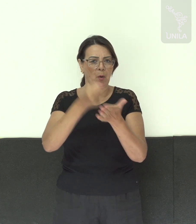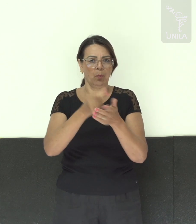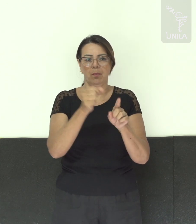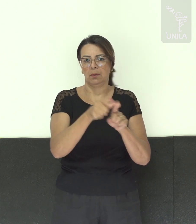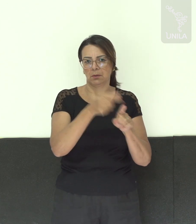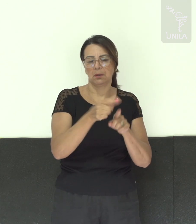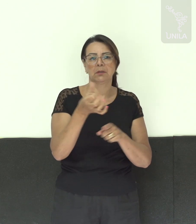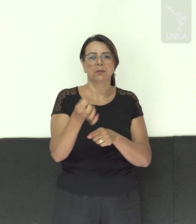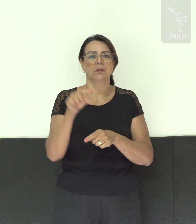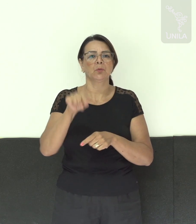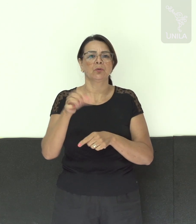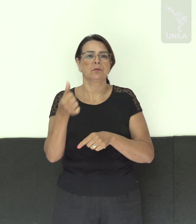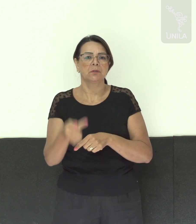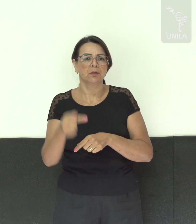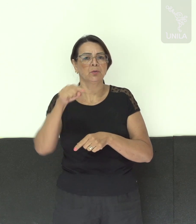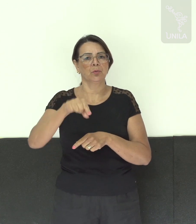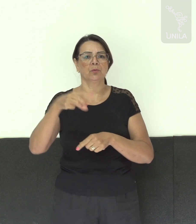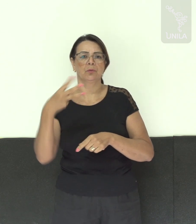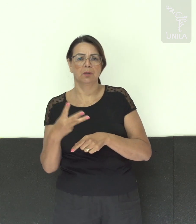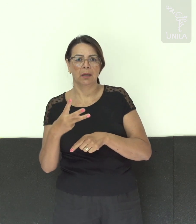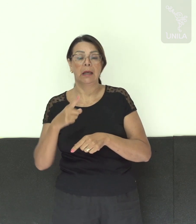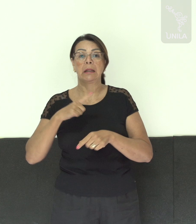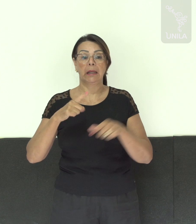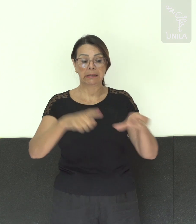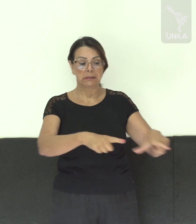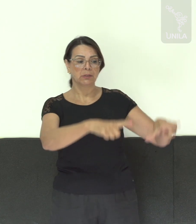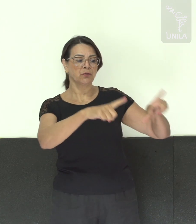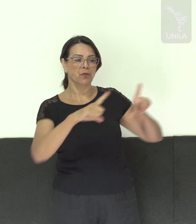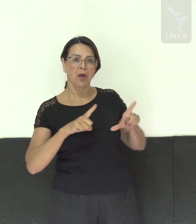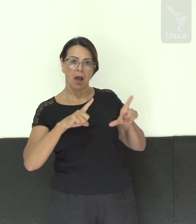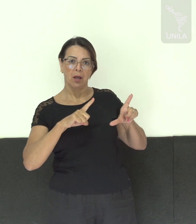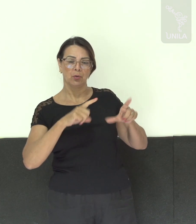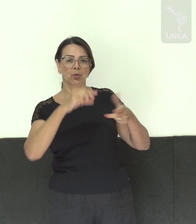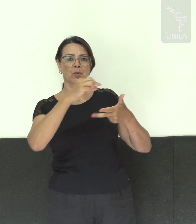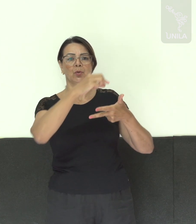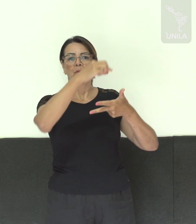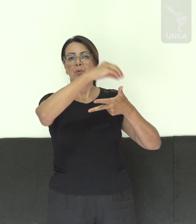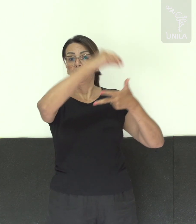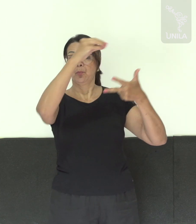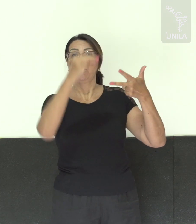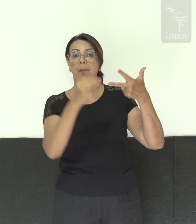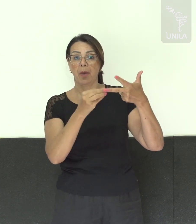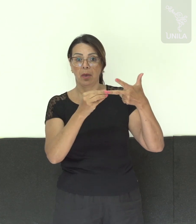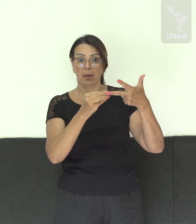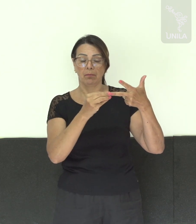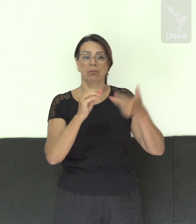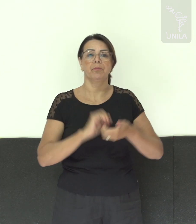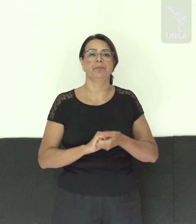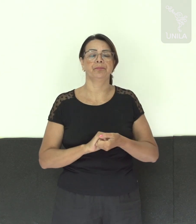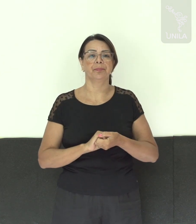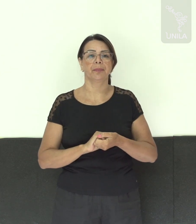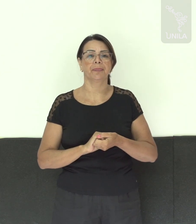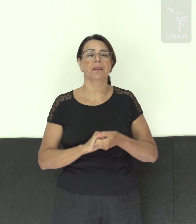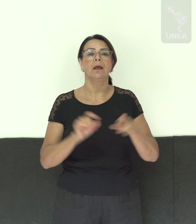6.7.3. Tenho obtido certificação do ensino médio pelo Exame Nacional do Ensino Médio (ENEM), do